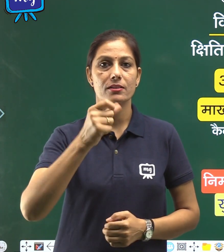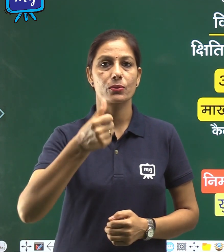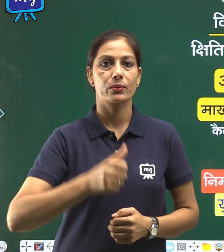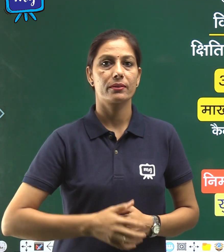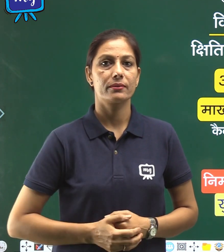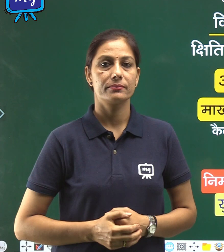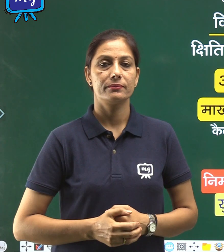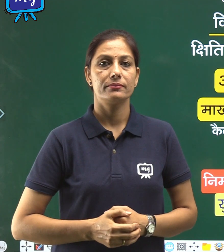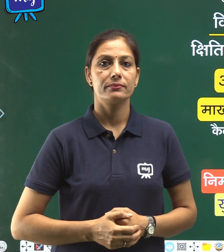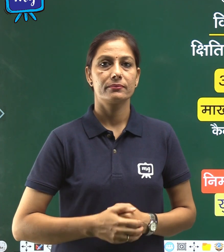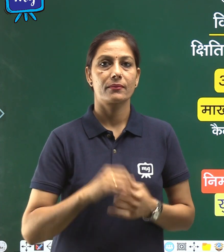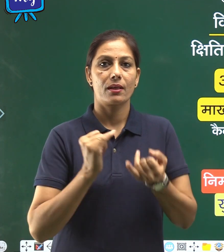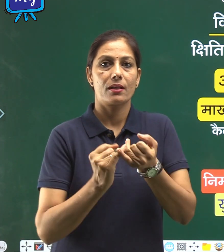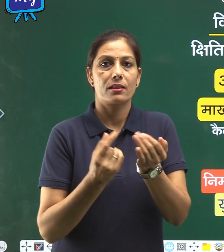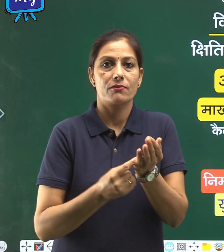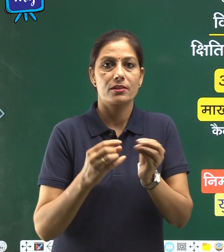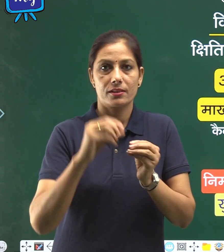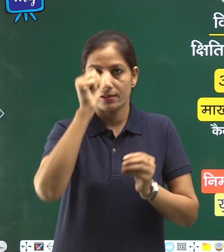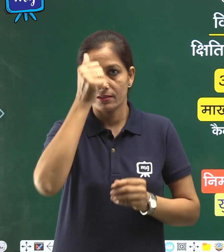की हिंदी विषय की